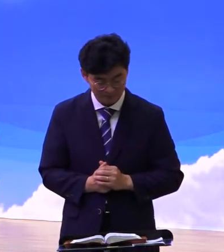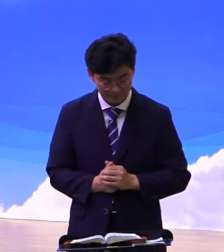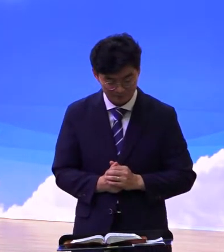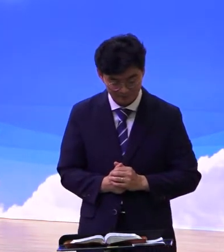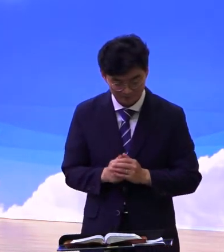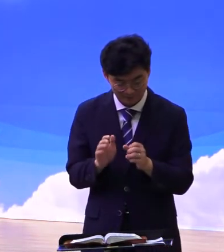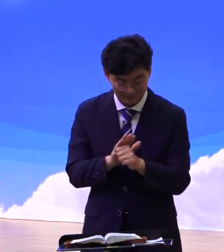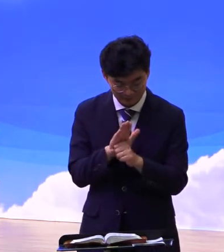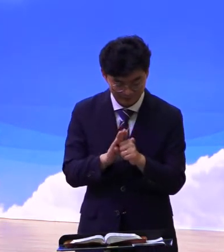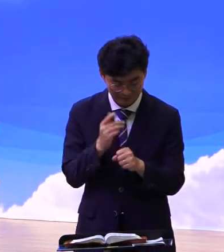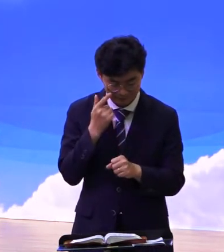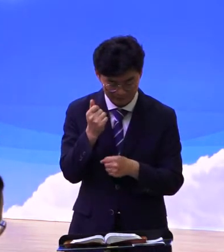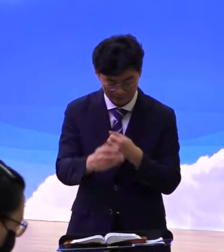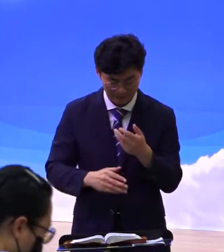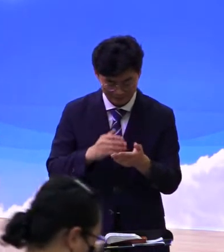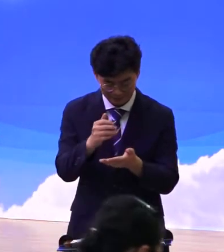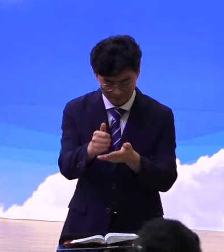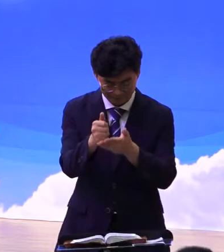사랑의 하나님 아버지,